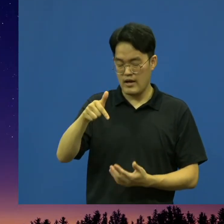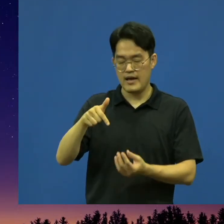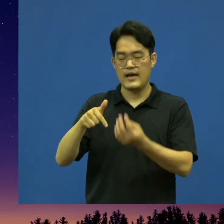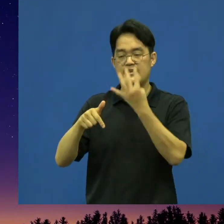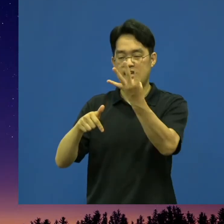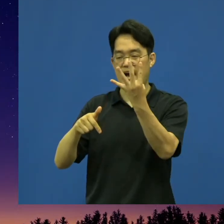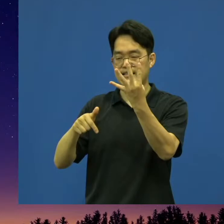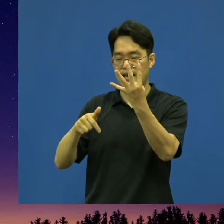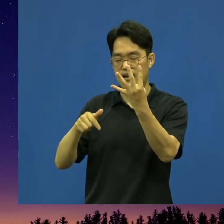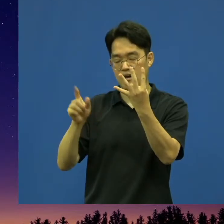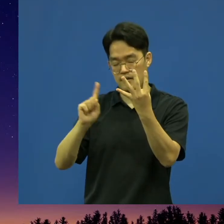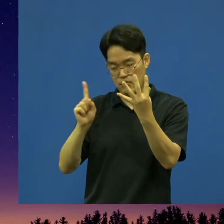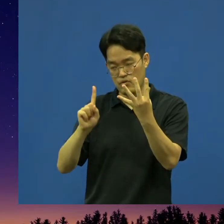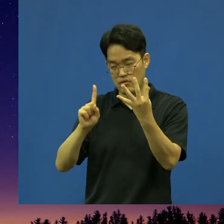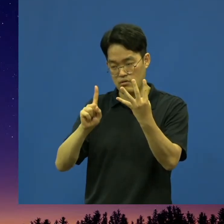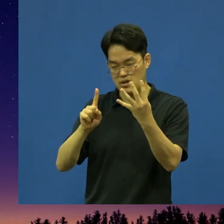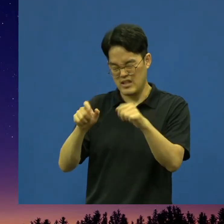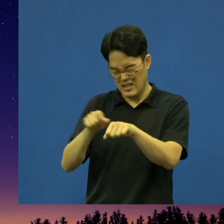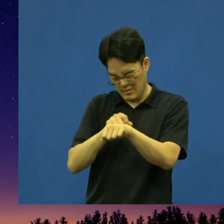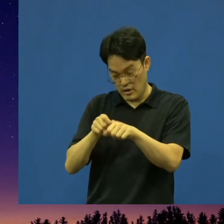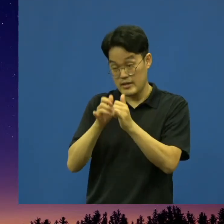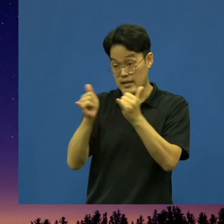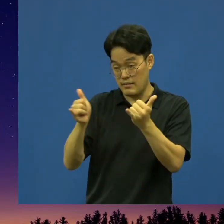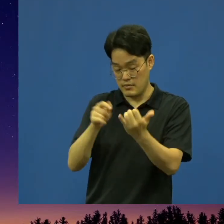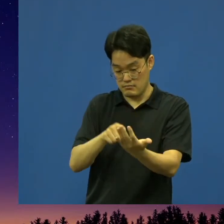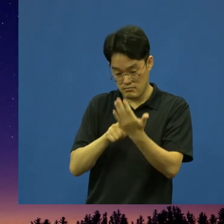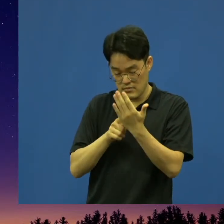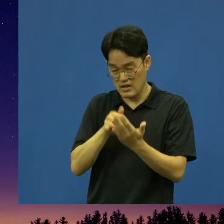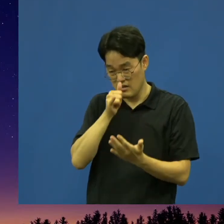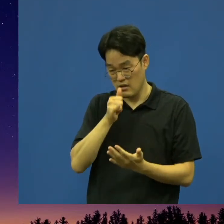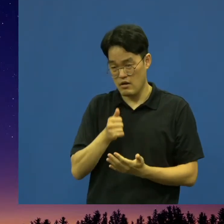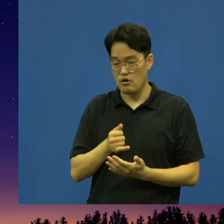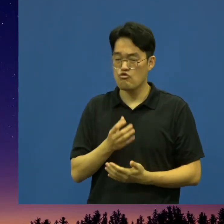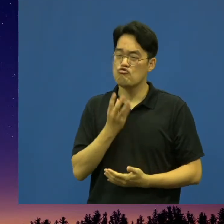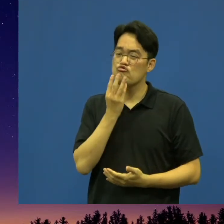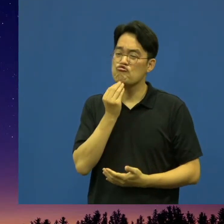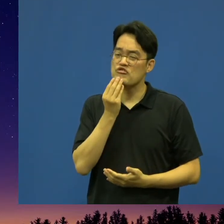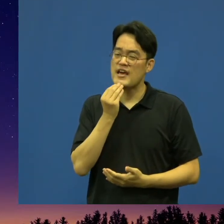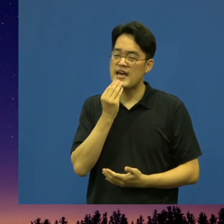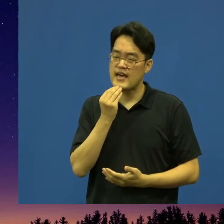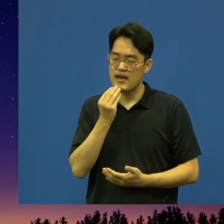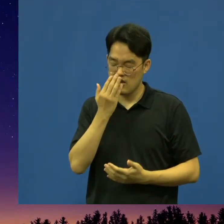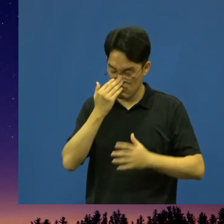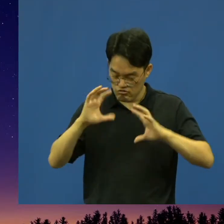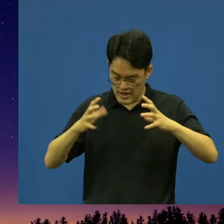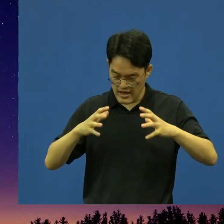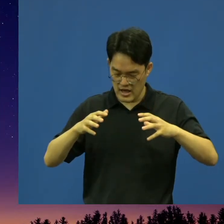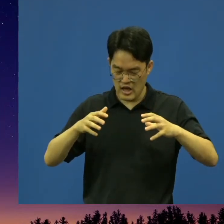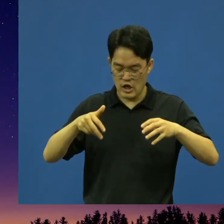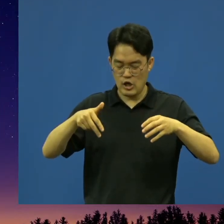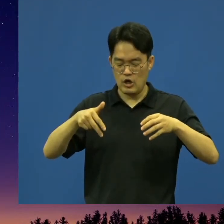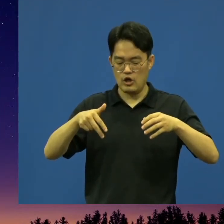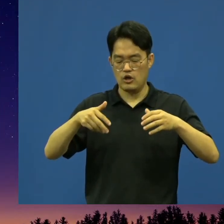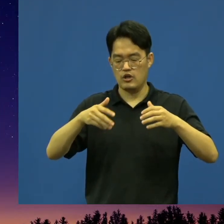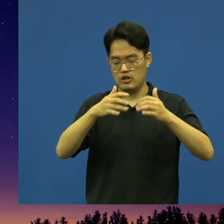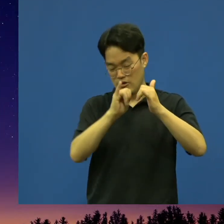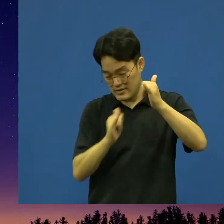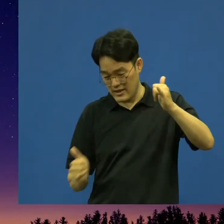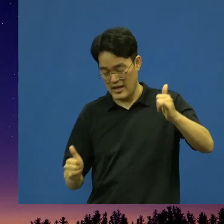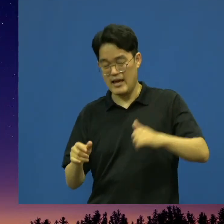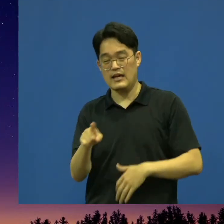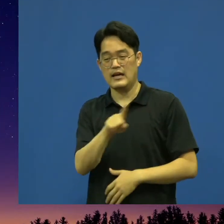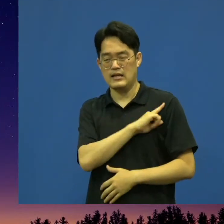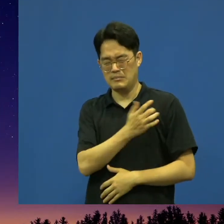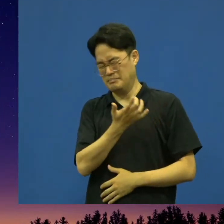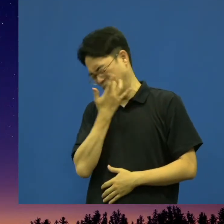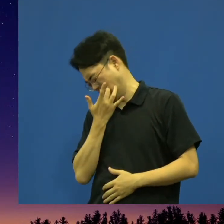인물이 등장해서 유대 역사에 가장 치욕스러운 고통을 안겨주게 돼요.